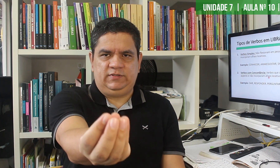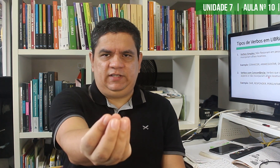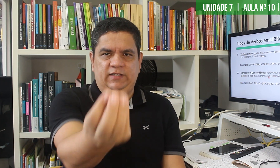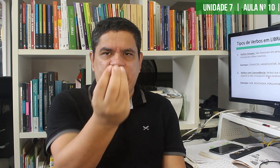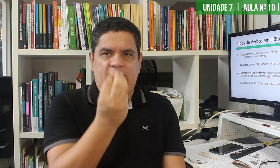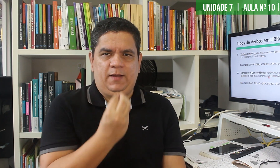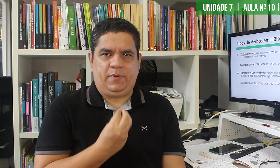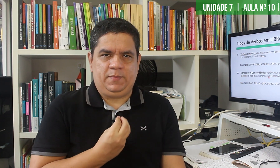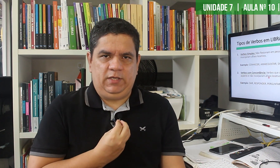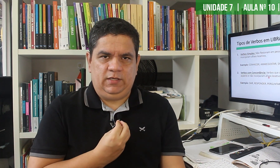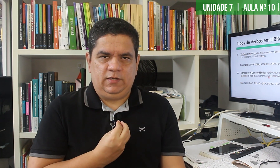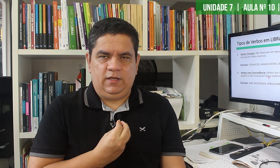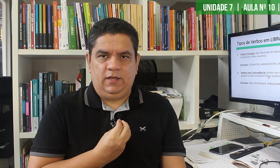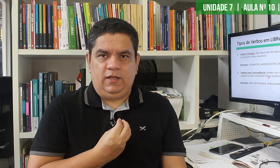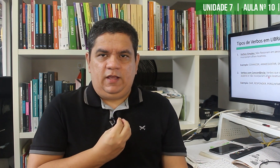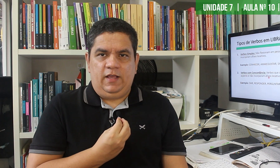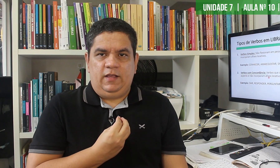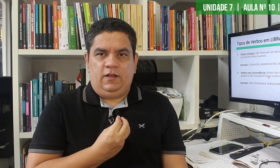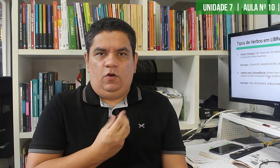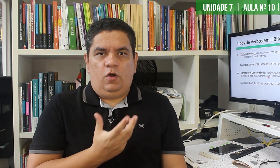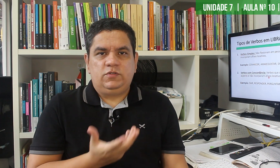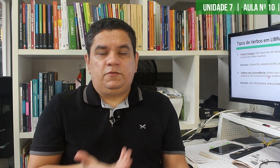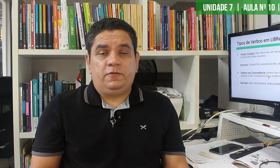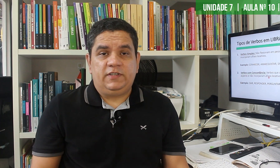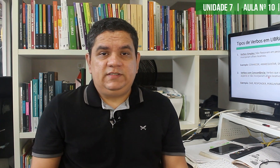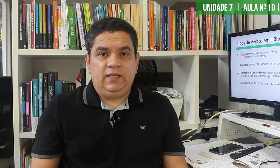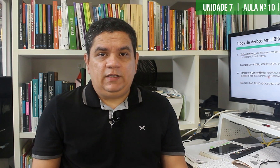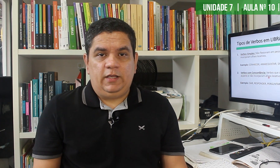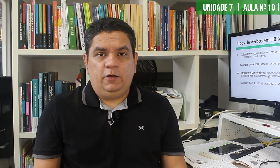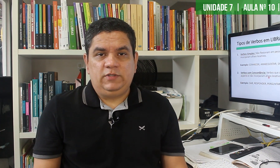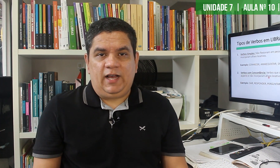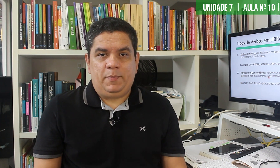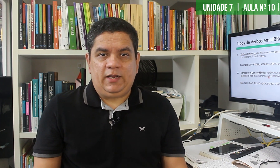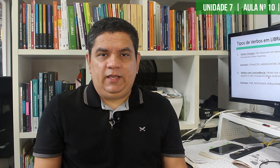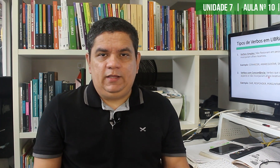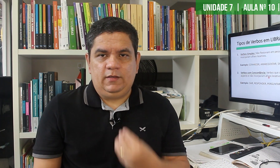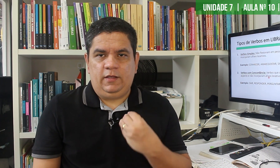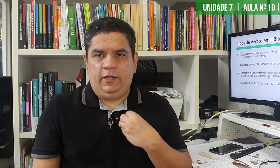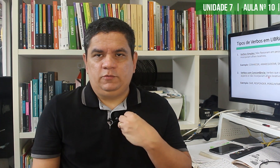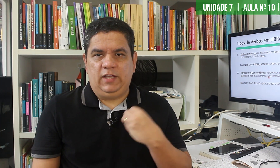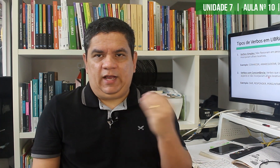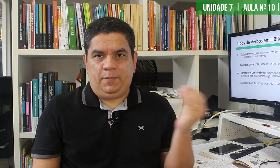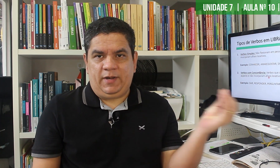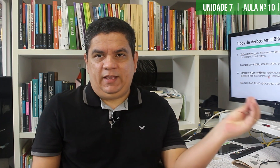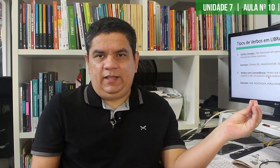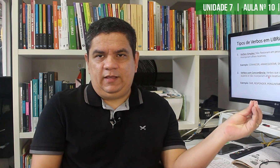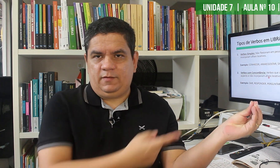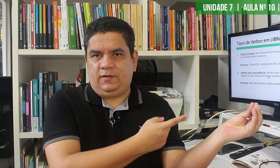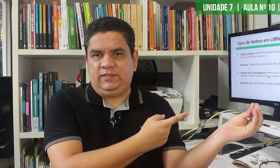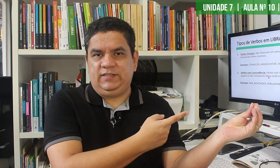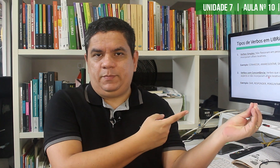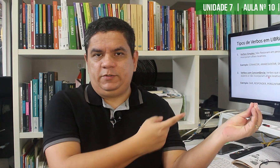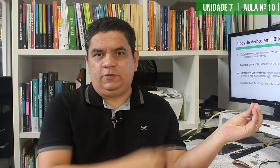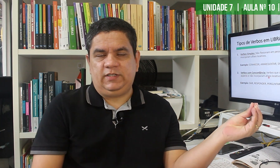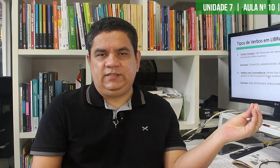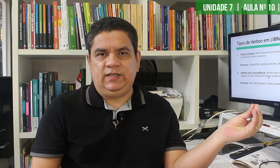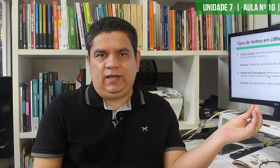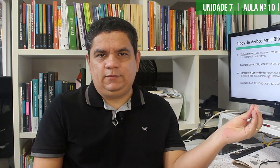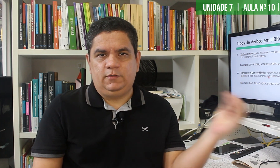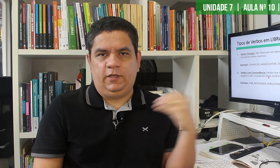você dar para mim. Logo, se eu for fazer eu dar para ele, eu dar para ele, a terceira pessoa está desse lado, eu